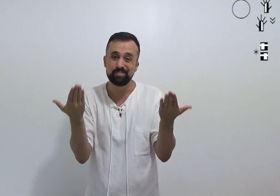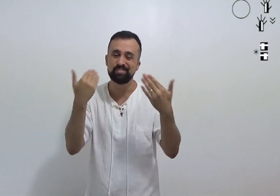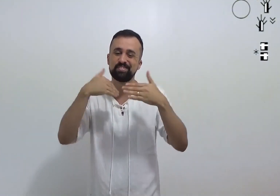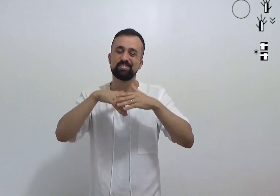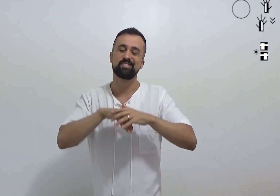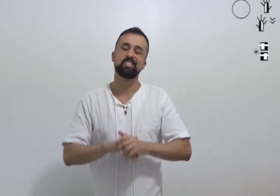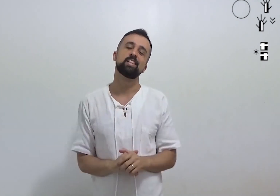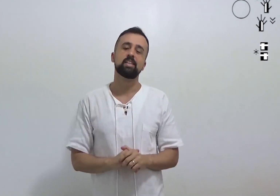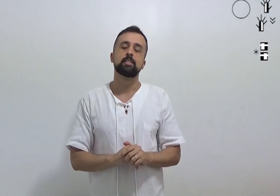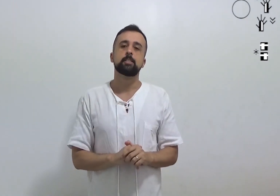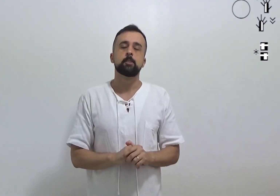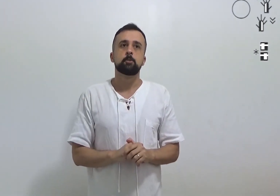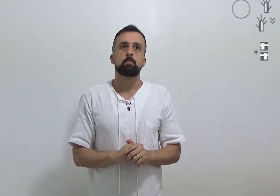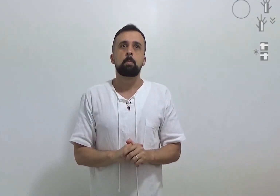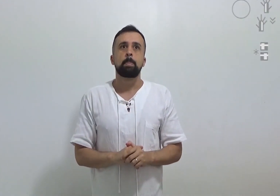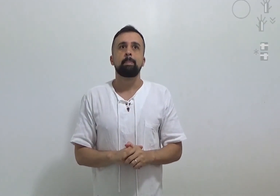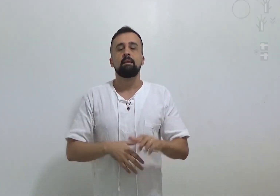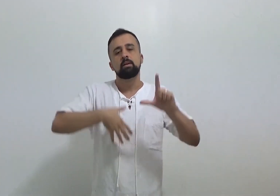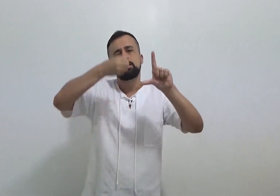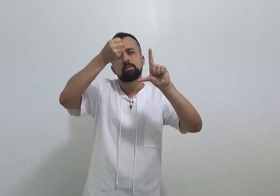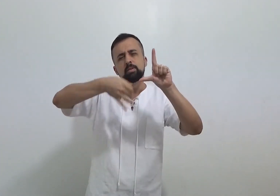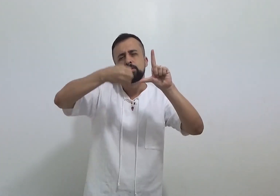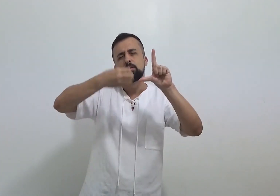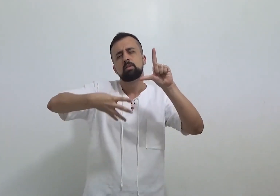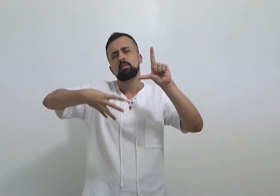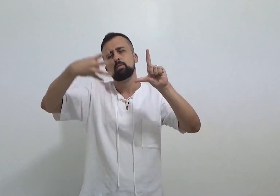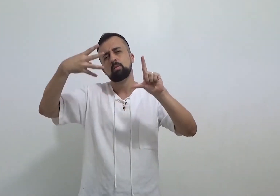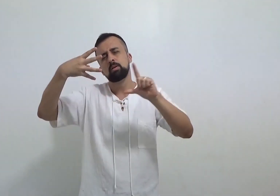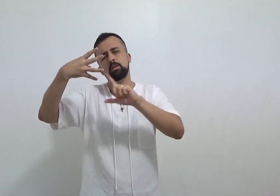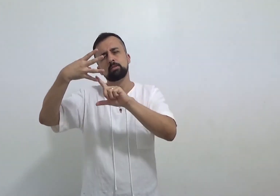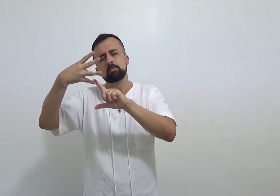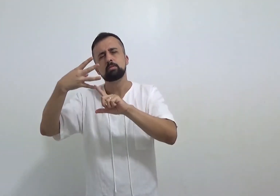Meus caros e caras acadêmicos e acadêmicas,